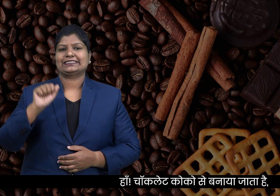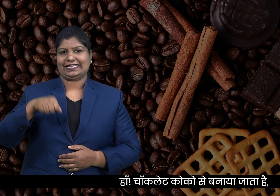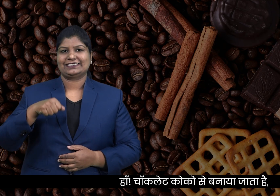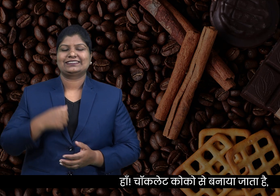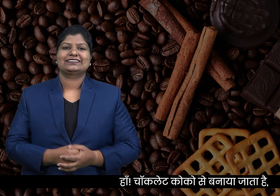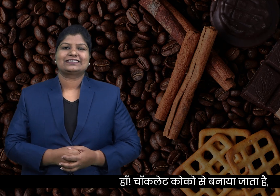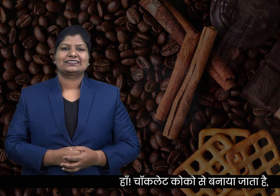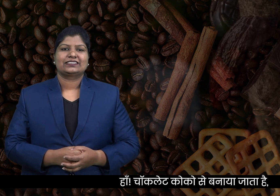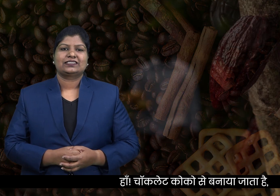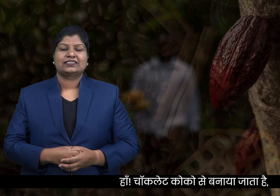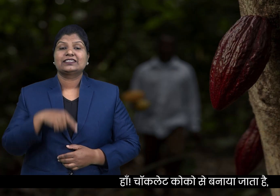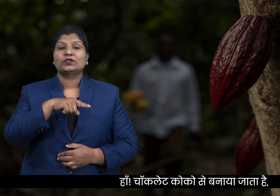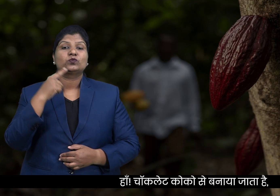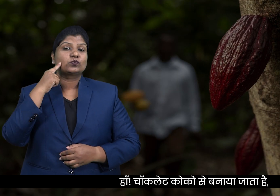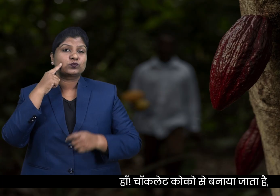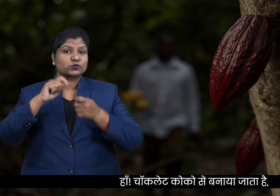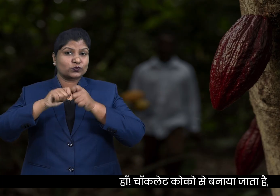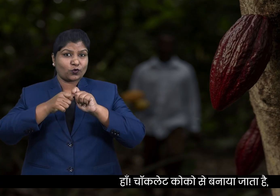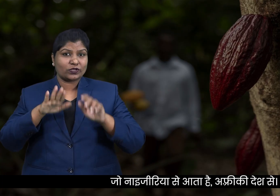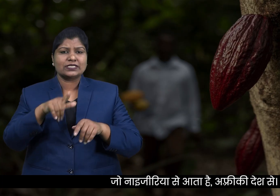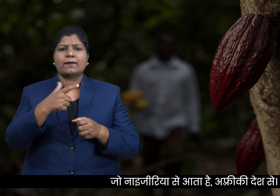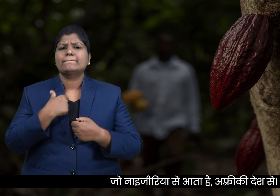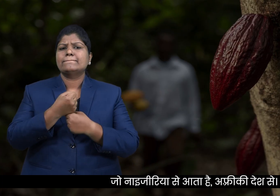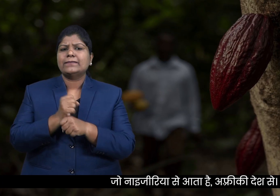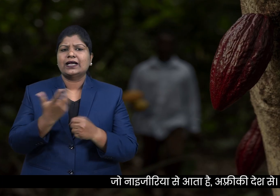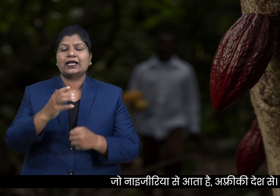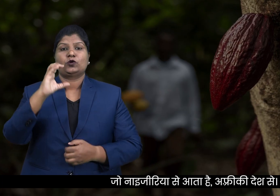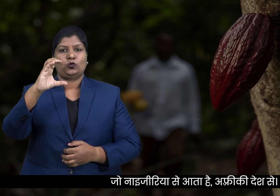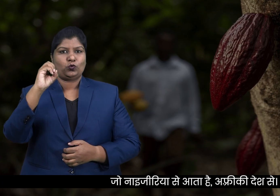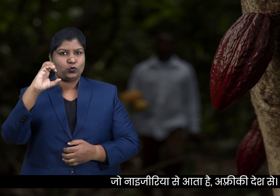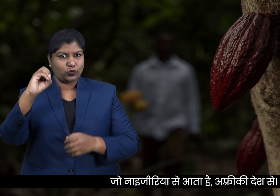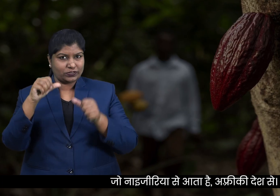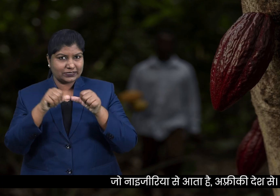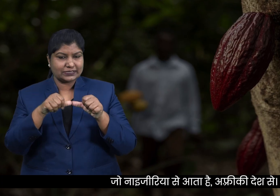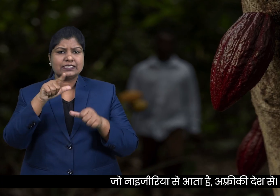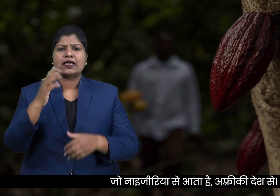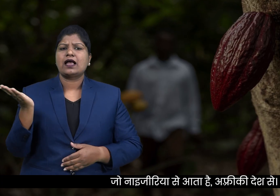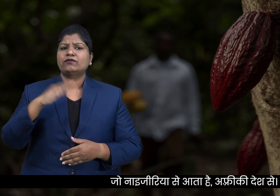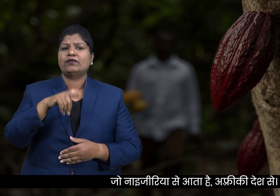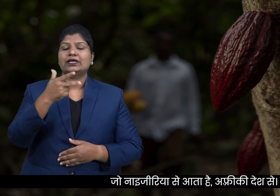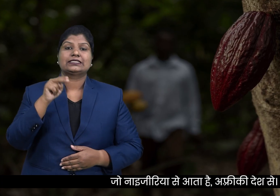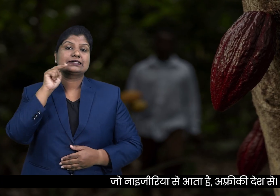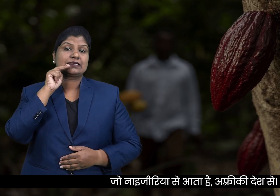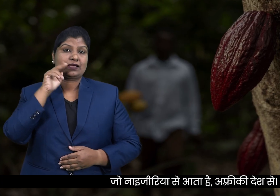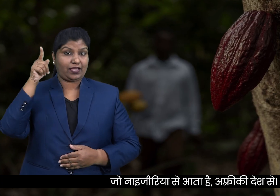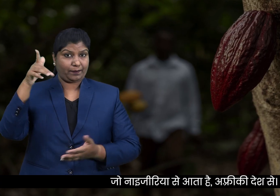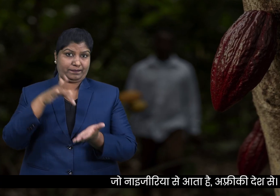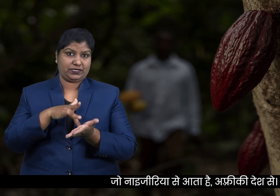हाँ, चॉकलेट कोको से बनाया जाता है, जो नाइजीरिया से आता है, अफ्रीकी देश से।